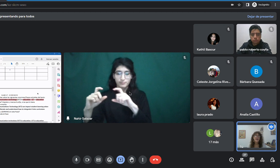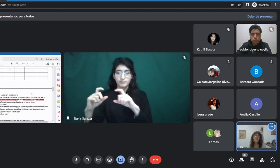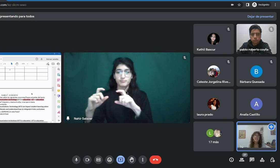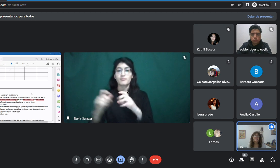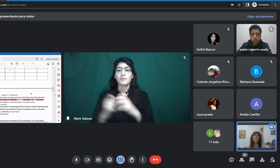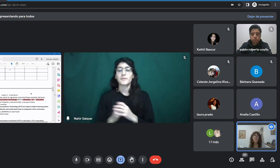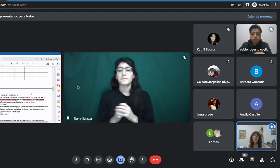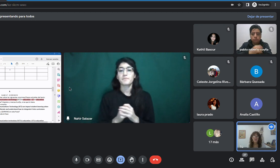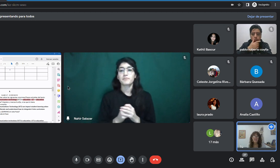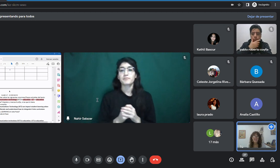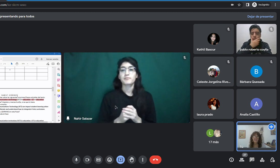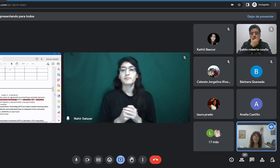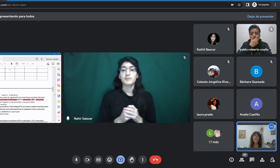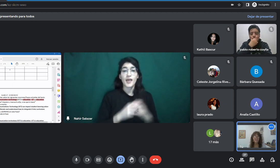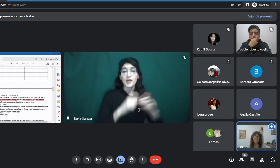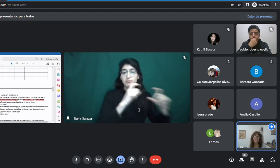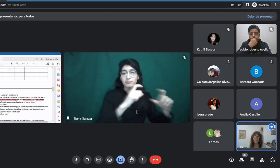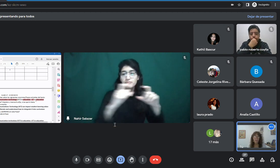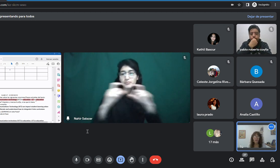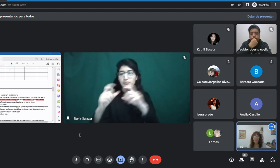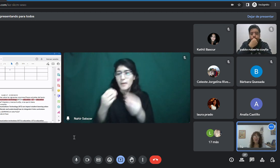estar seguros de lo que dicen, ¿sí?